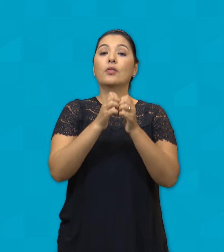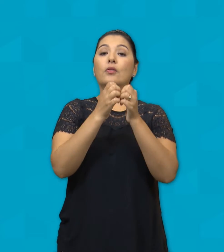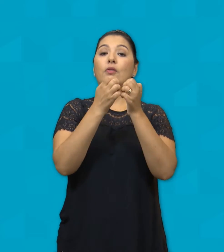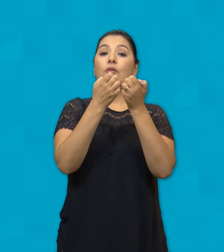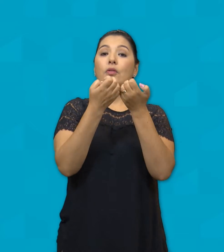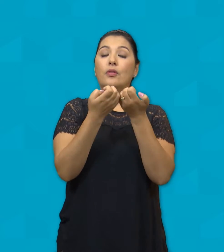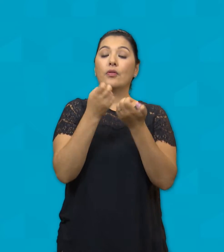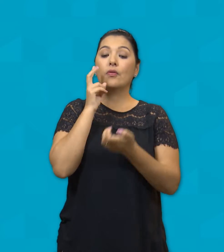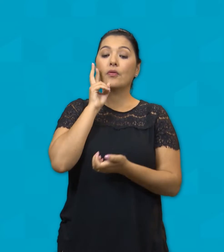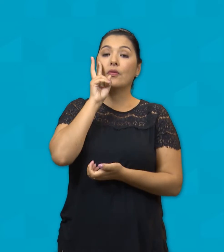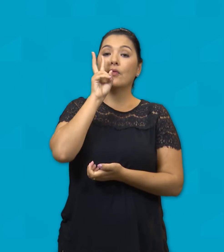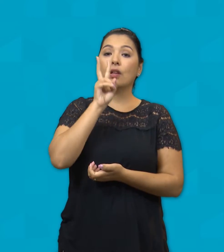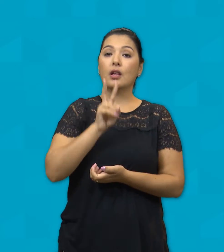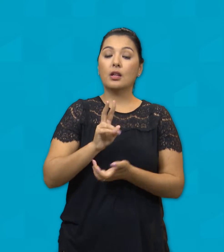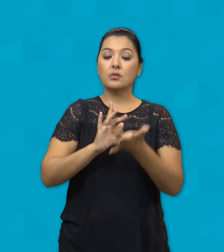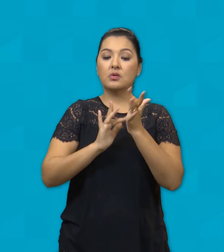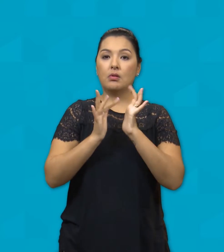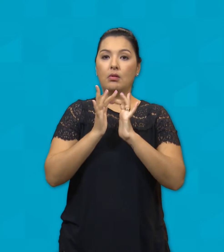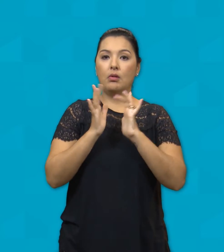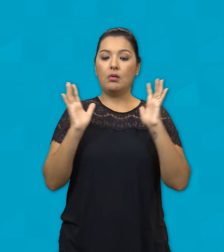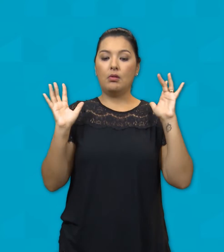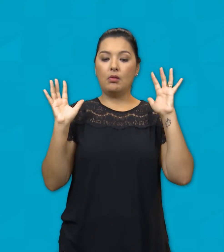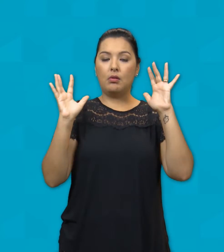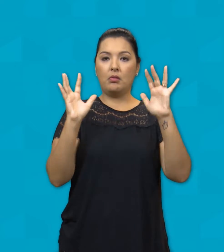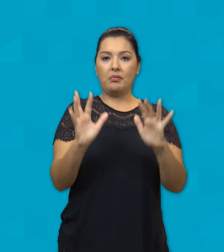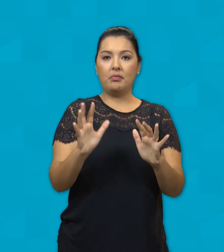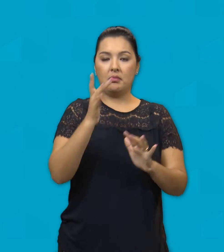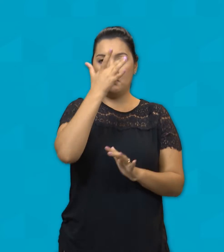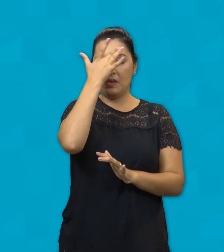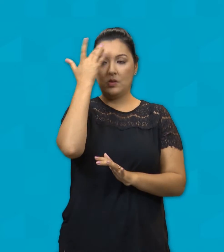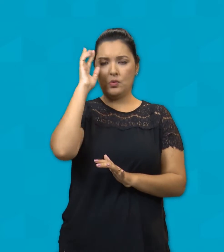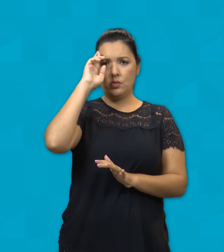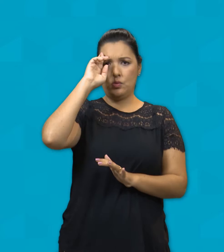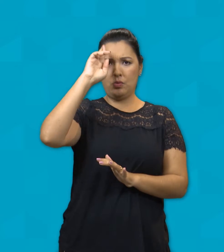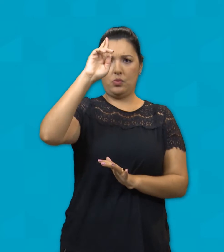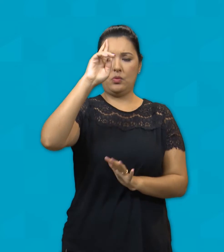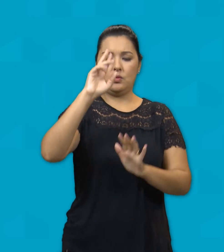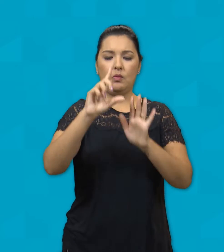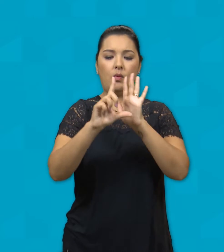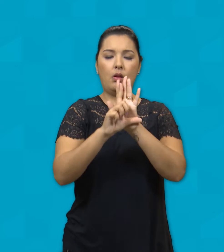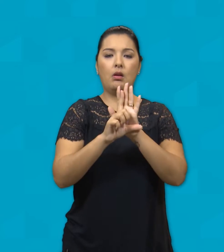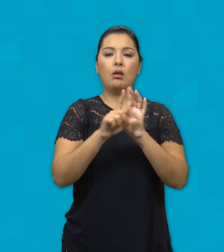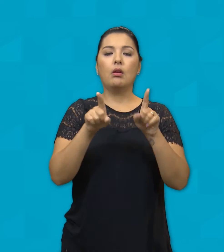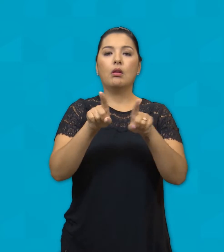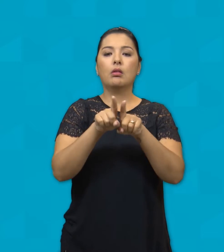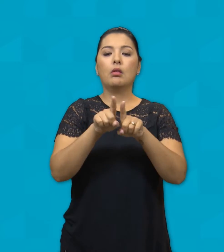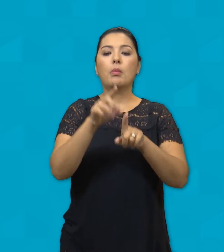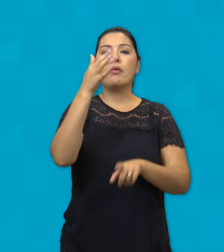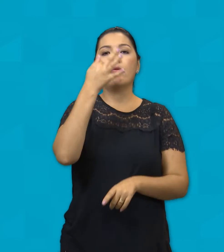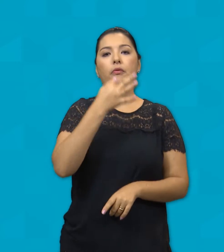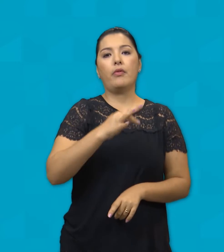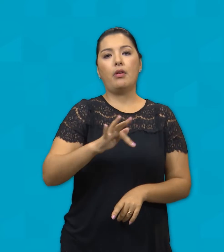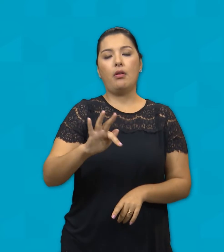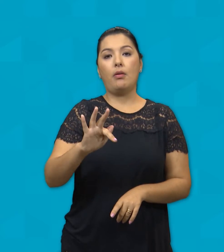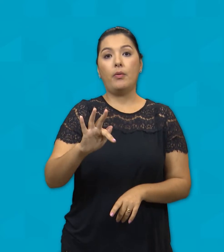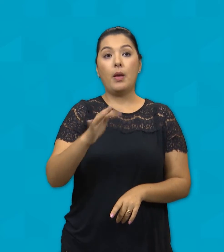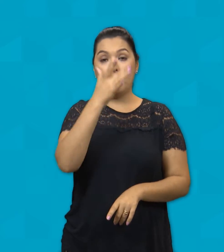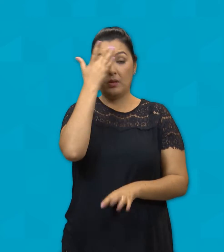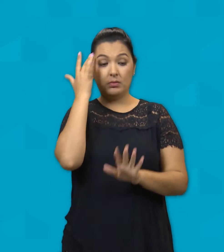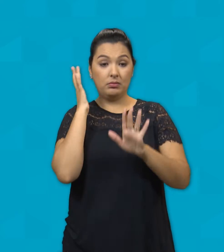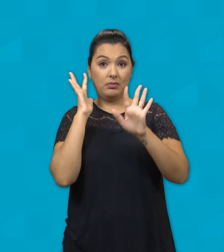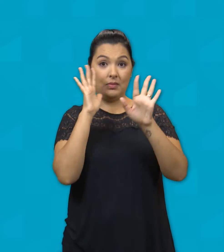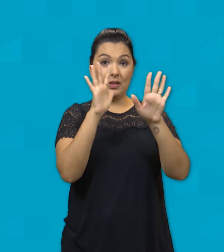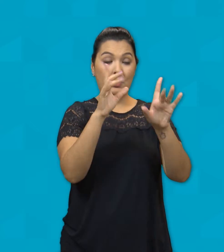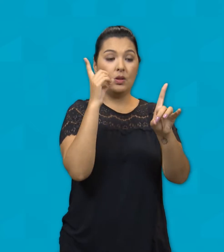vemos Jesus cercado por alguns doutores da lei e fariseus. Eles estavam perto de